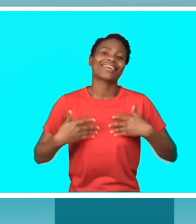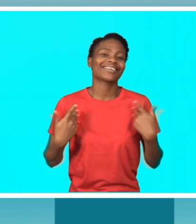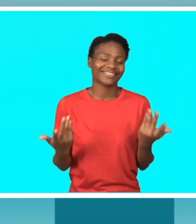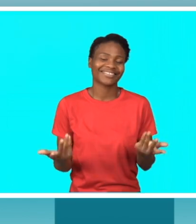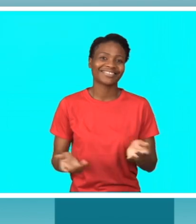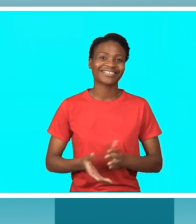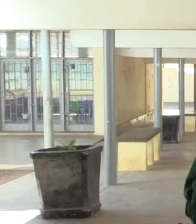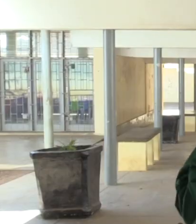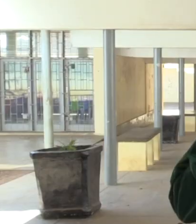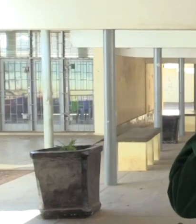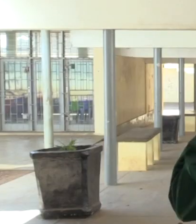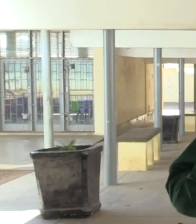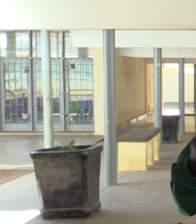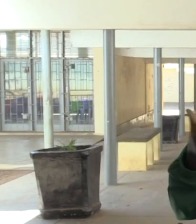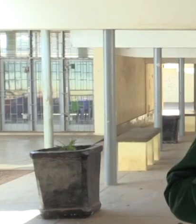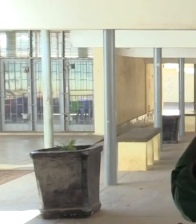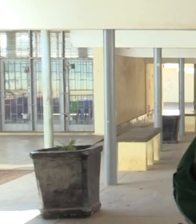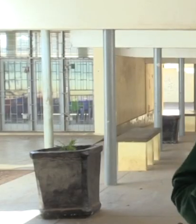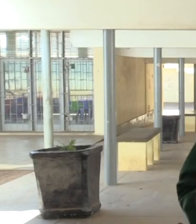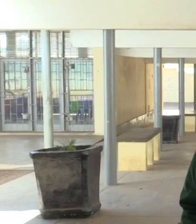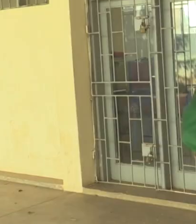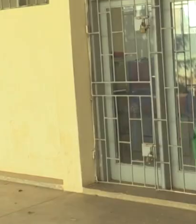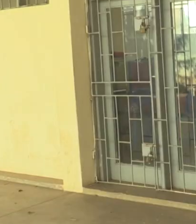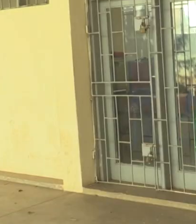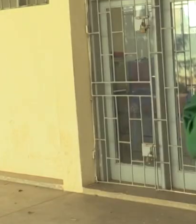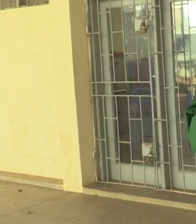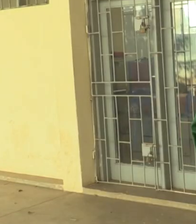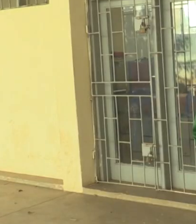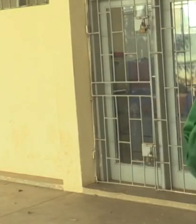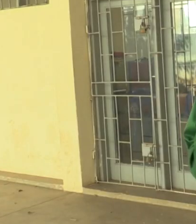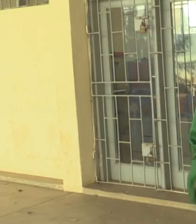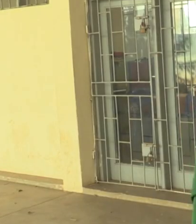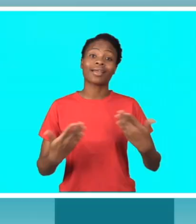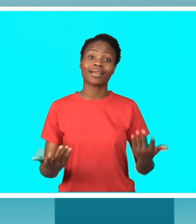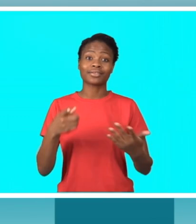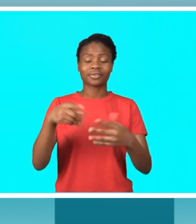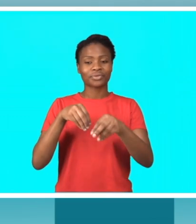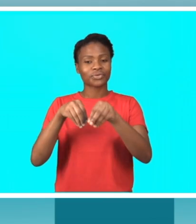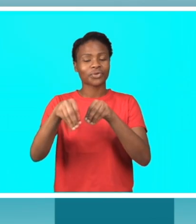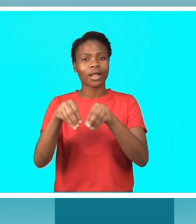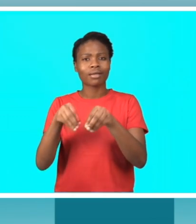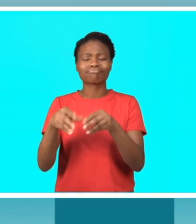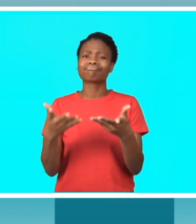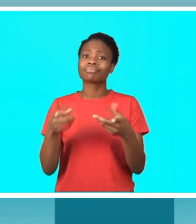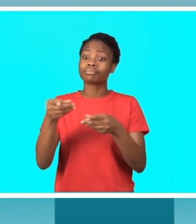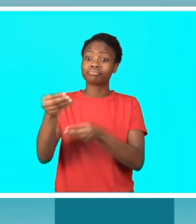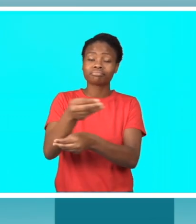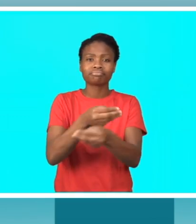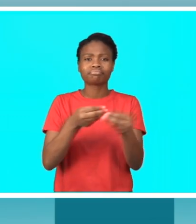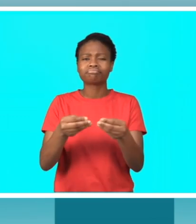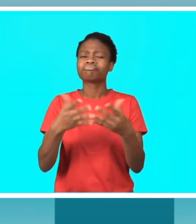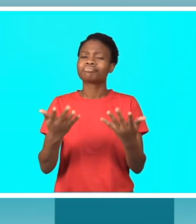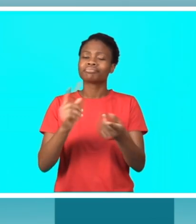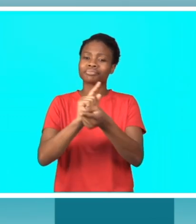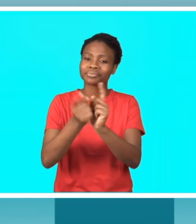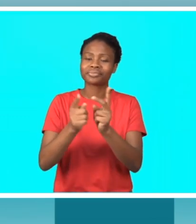Que não esconderam A sua satisfação Estou feliz Não posso estar triste Os jogos escolares